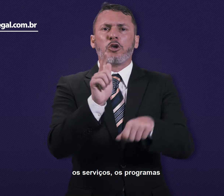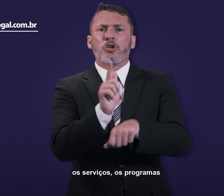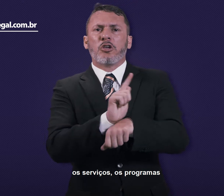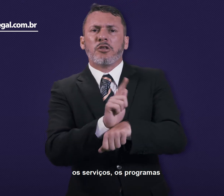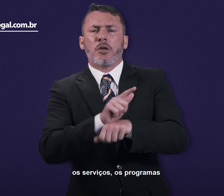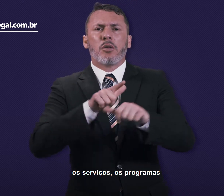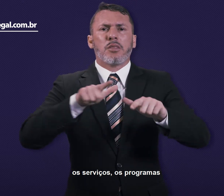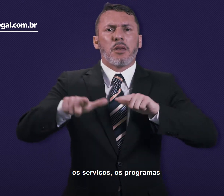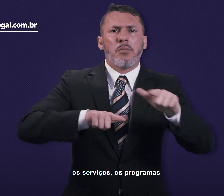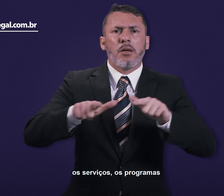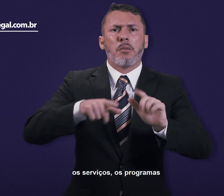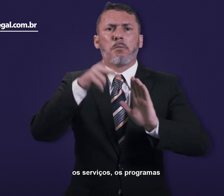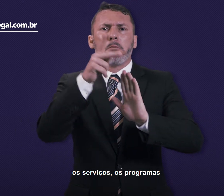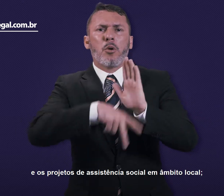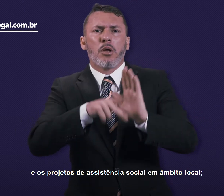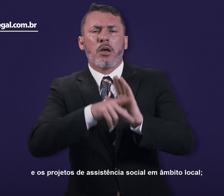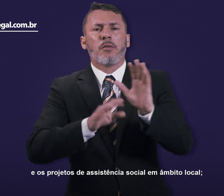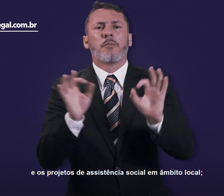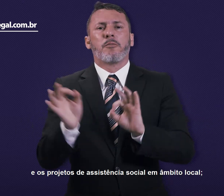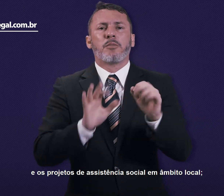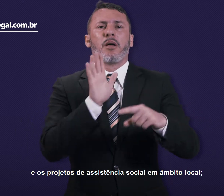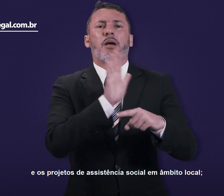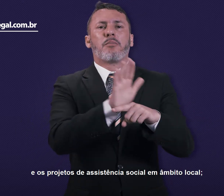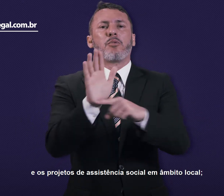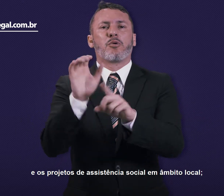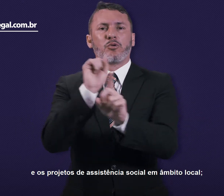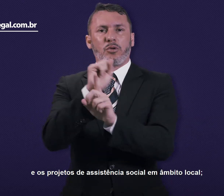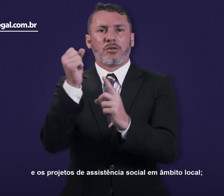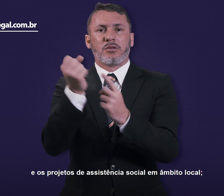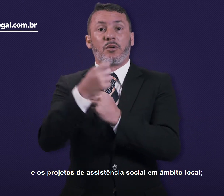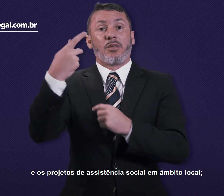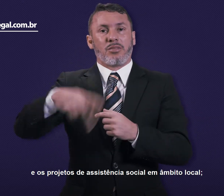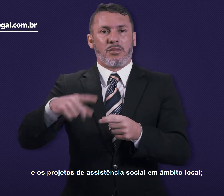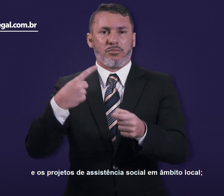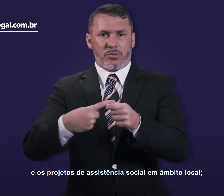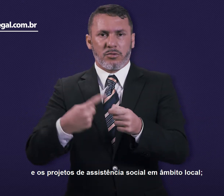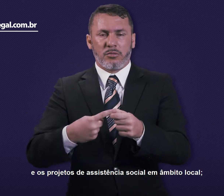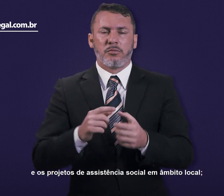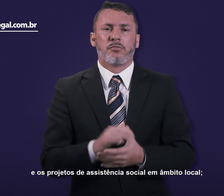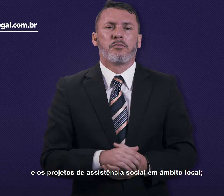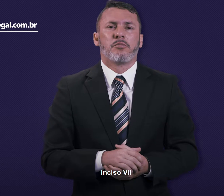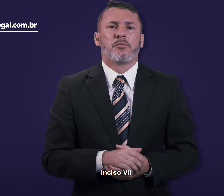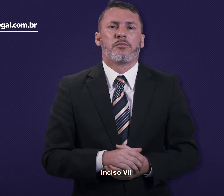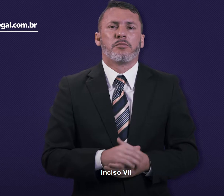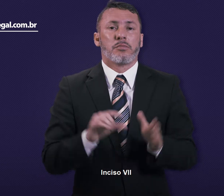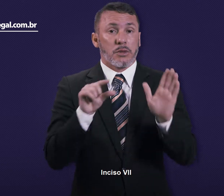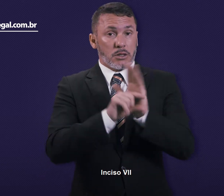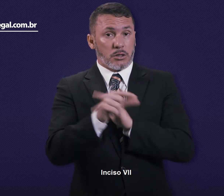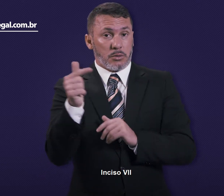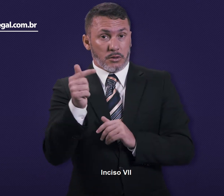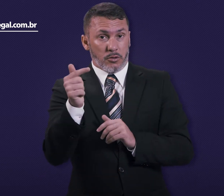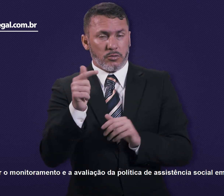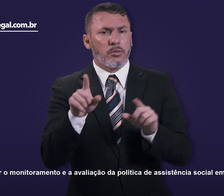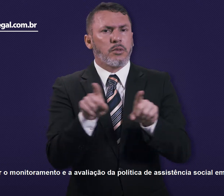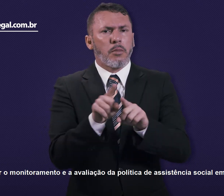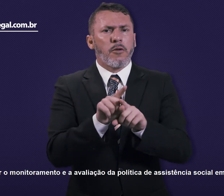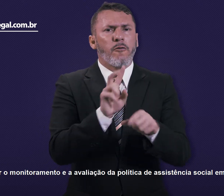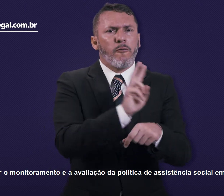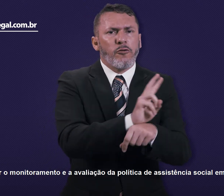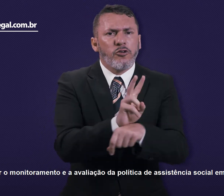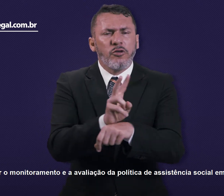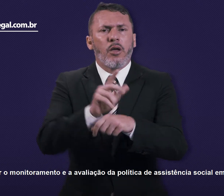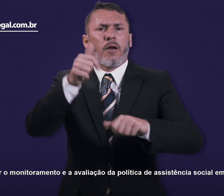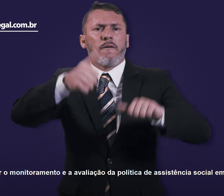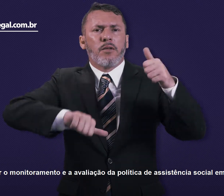os serviços, os programas e os projetos de assistência social em âmbito local. Inciso 7.